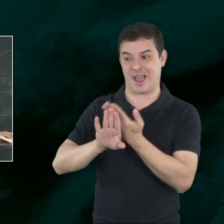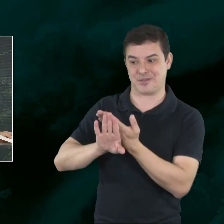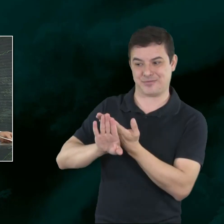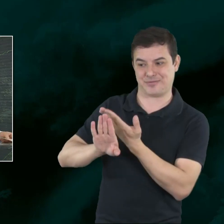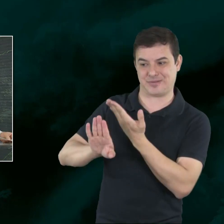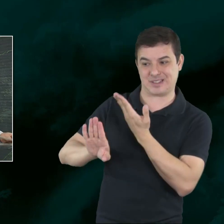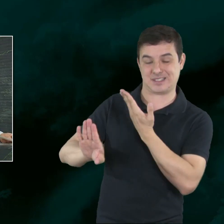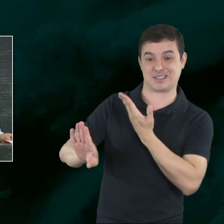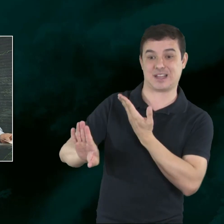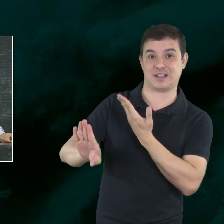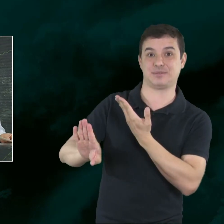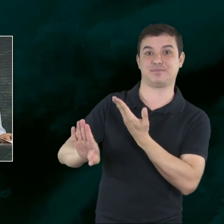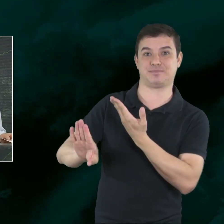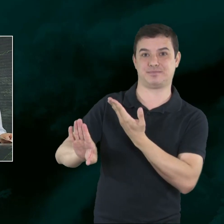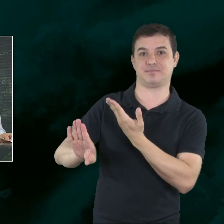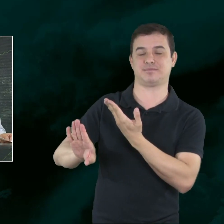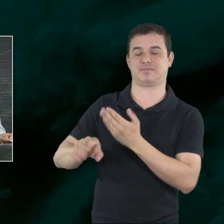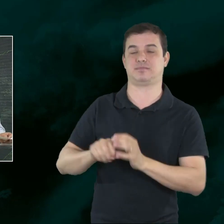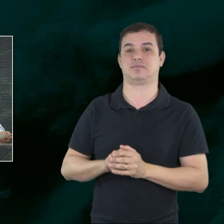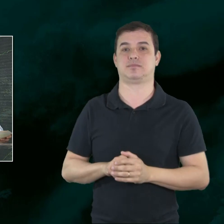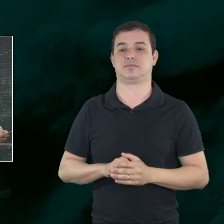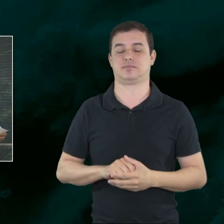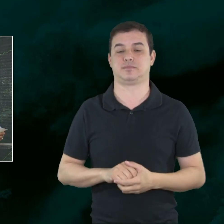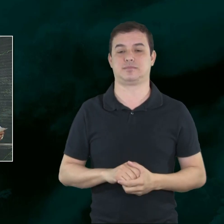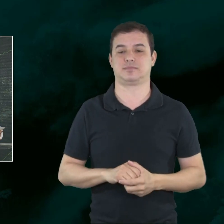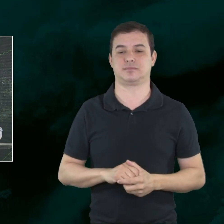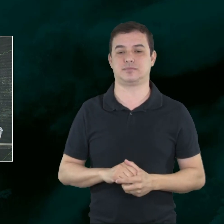afastamento, tá?